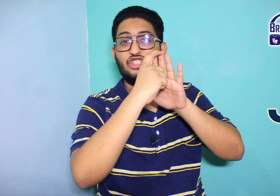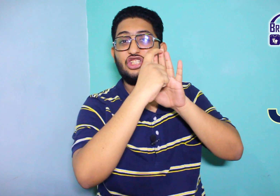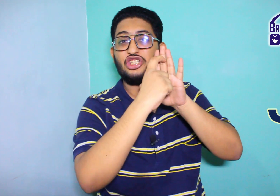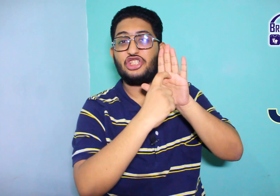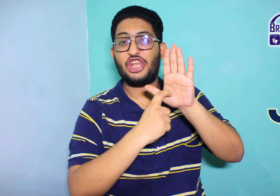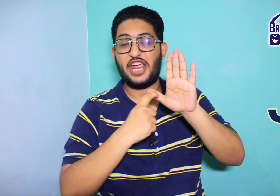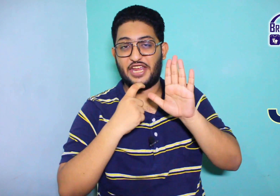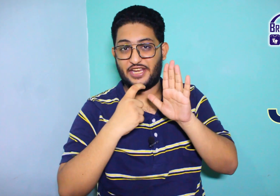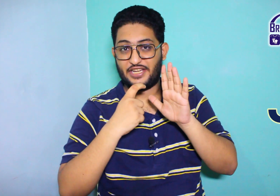जे